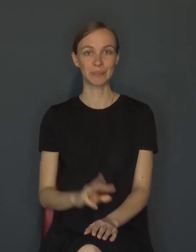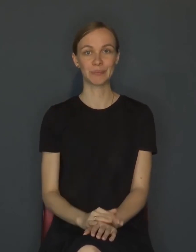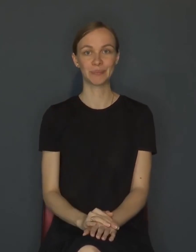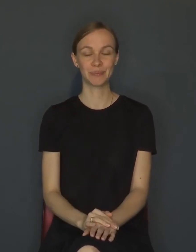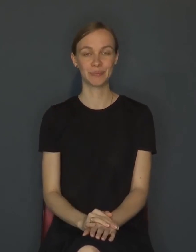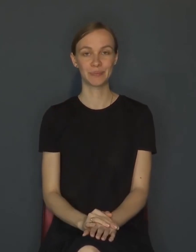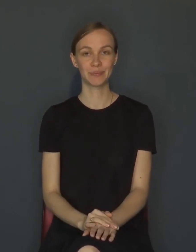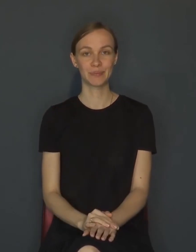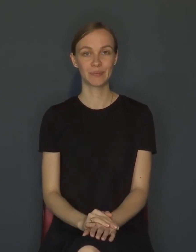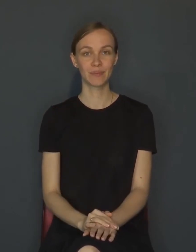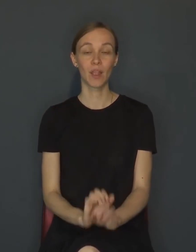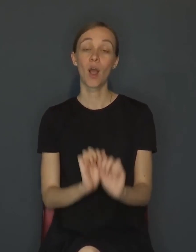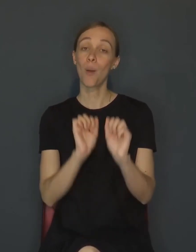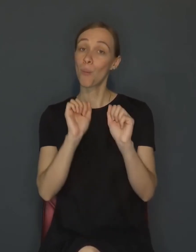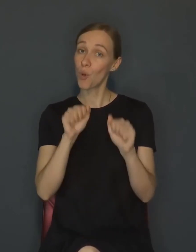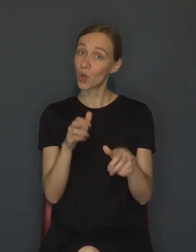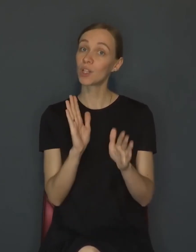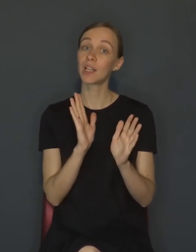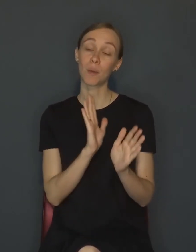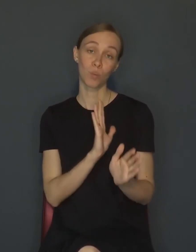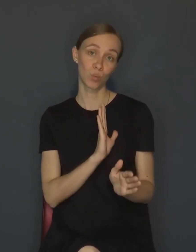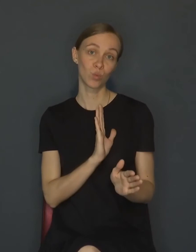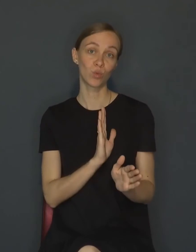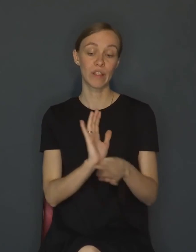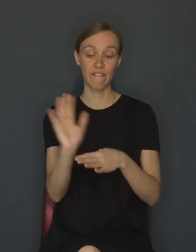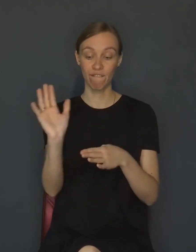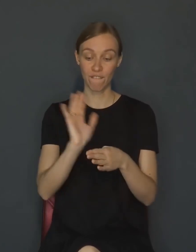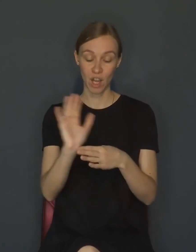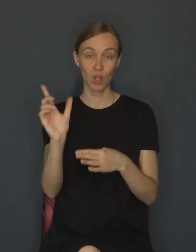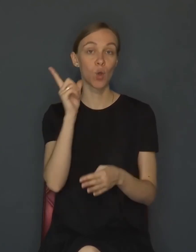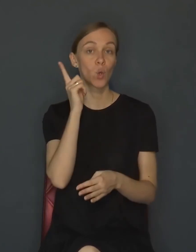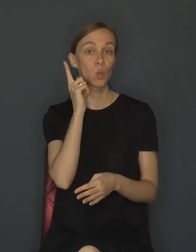Могли бути виготовлені у Дубенській Людвисарні.